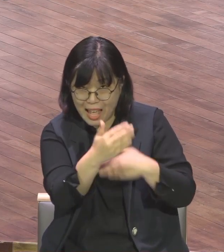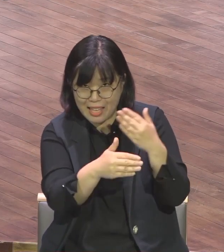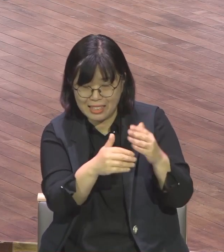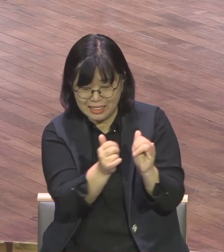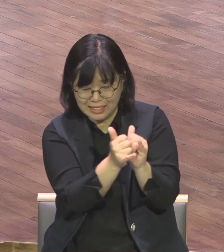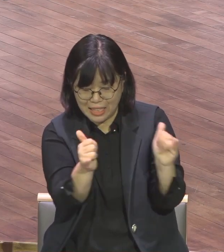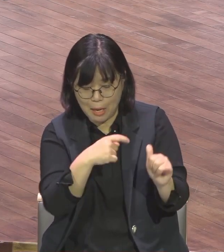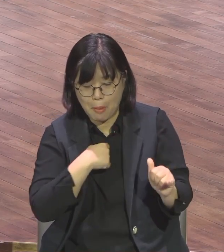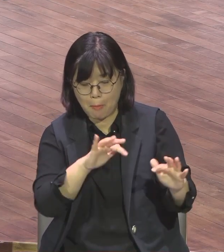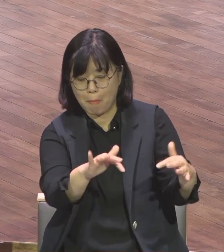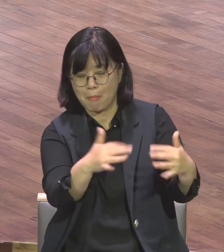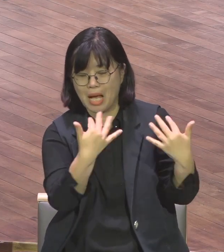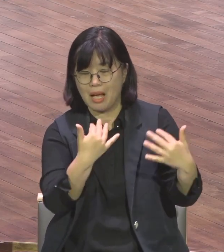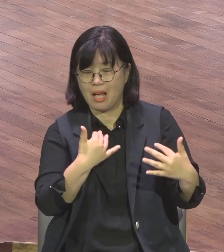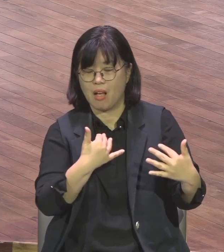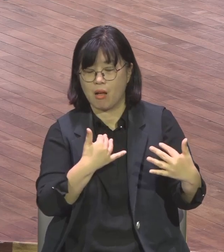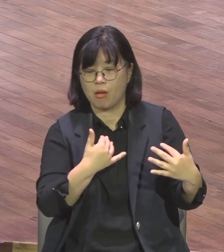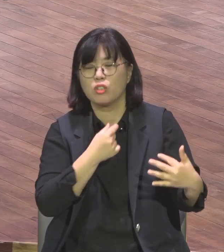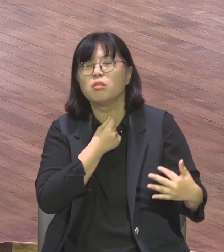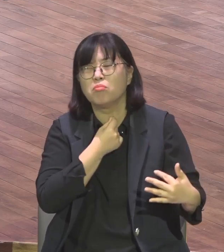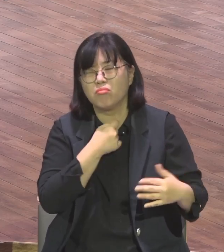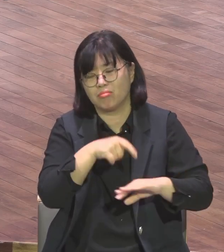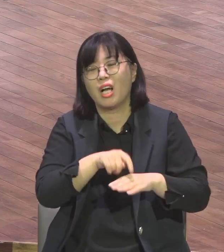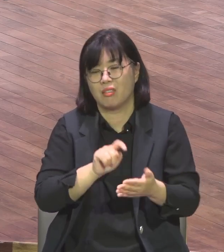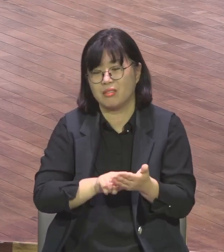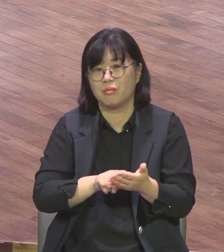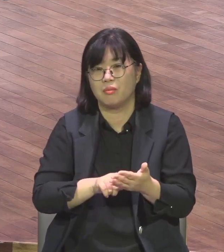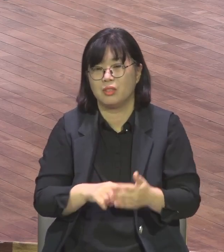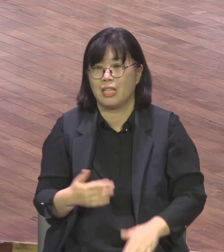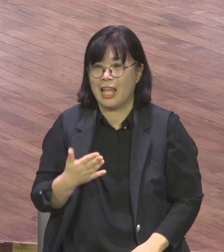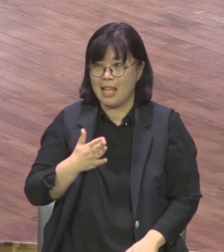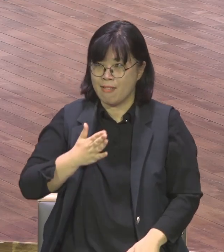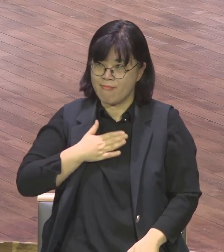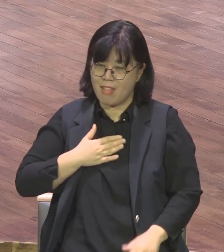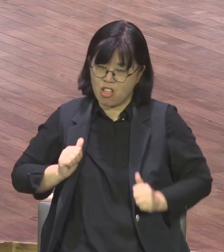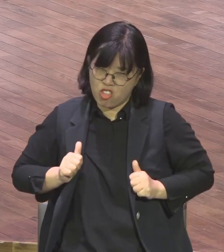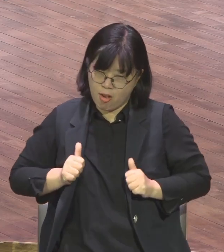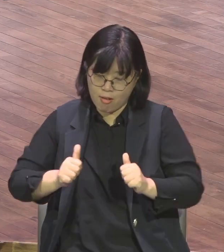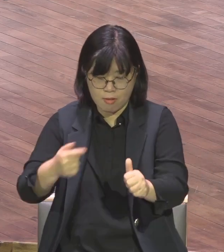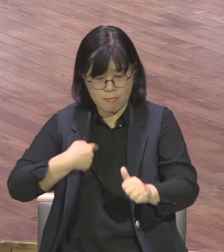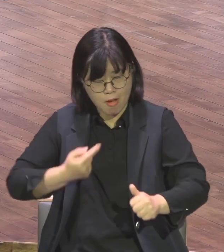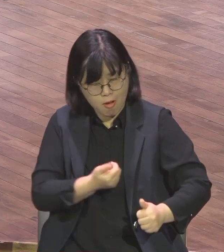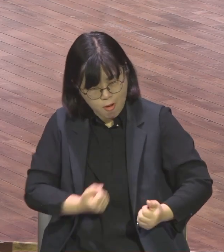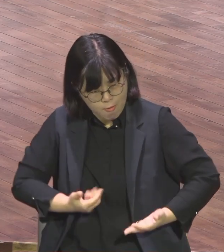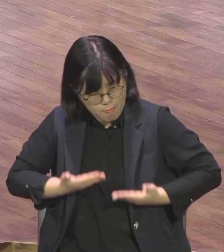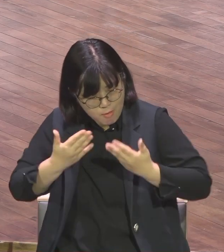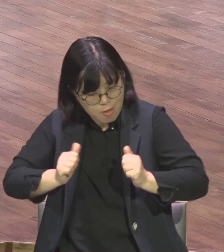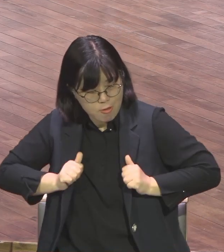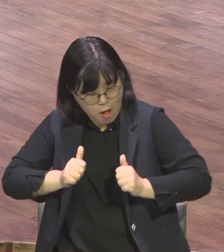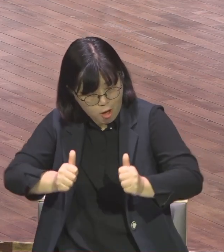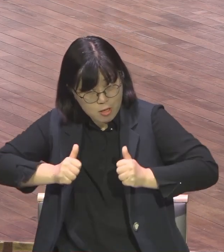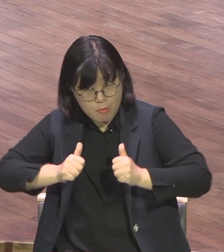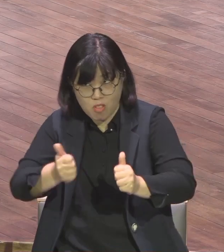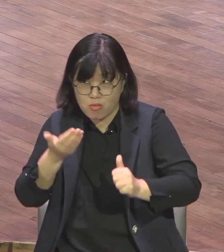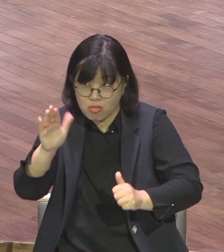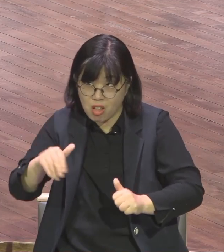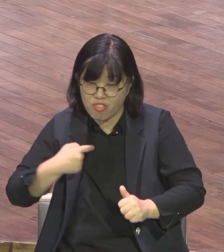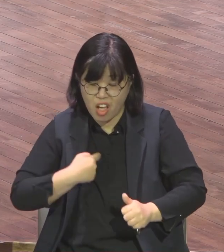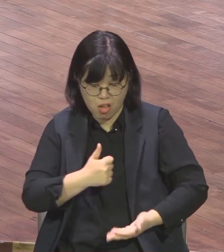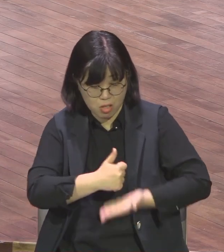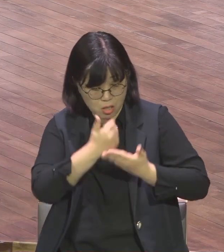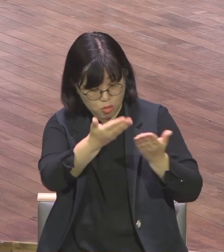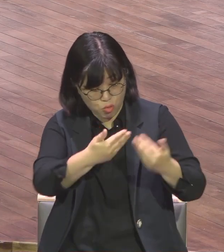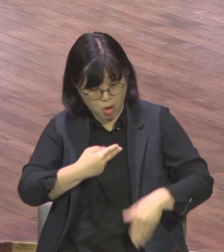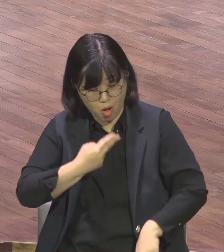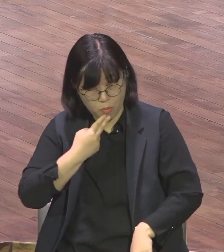헌신했는데, 내가 왜 이 정도 했는데 왜 사람들이 나를 인정해 주지 않냐, 왜 담임 목사님이 좀 알아주지 않냐,